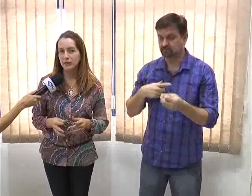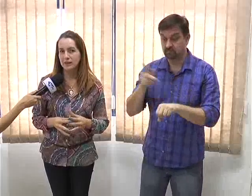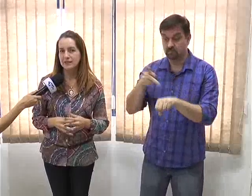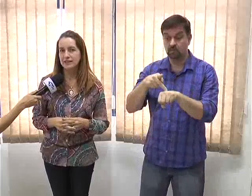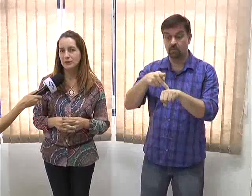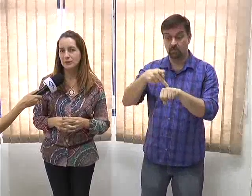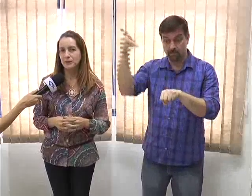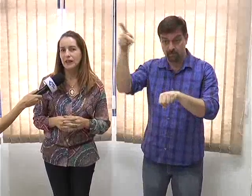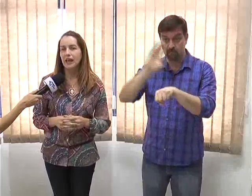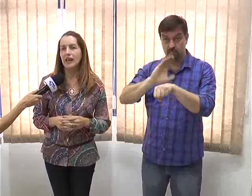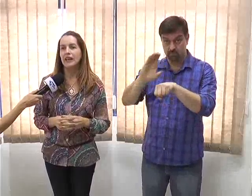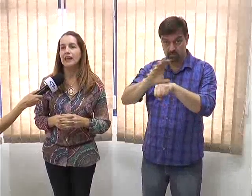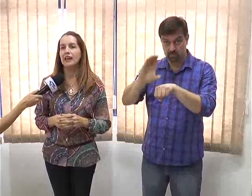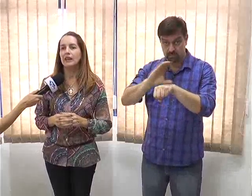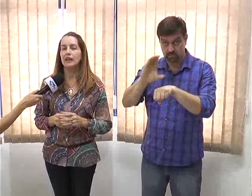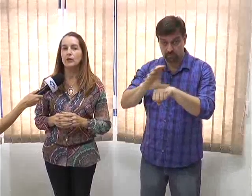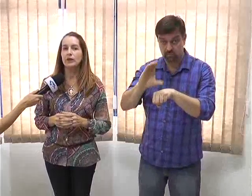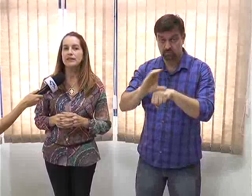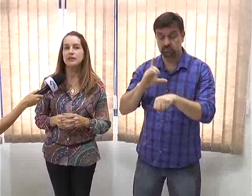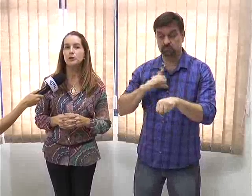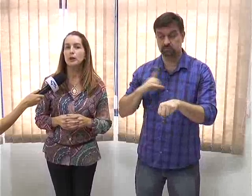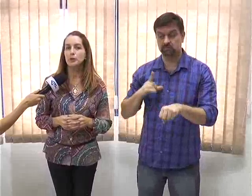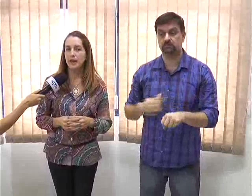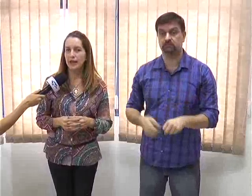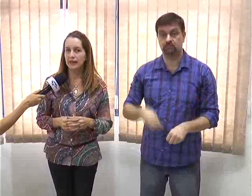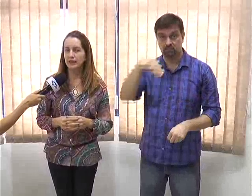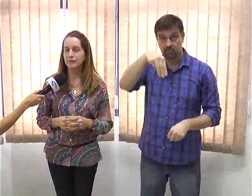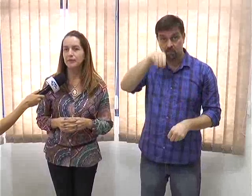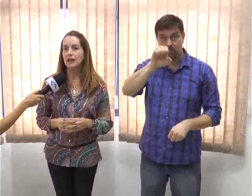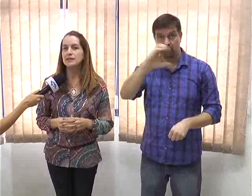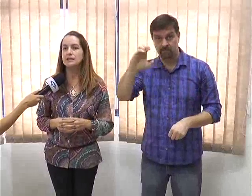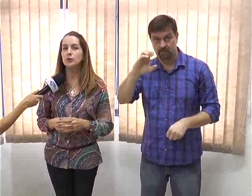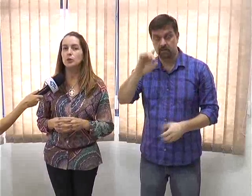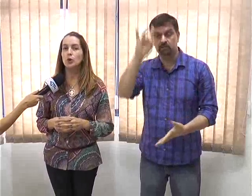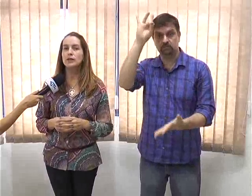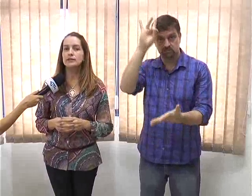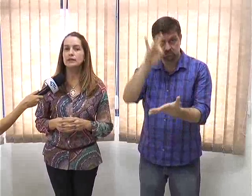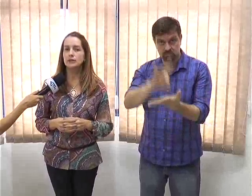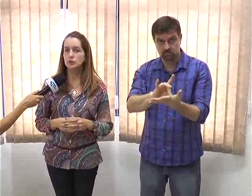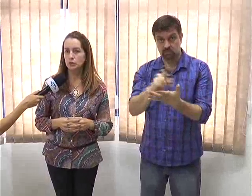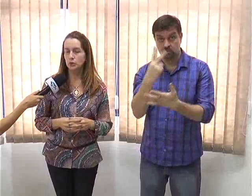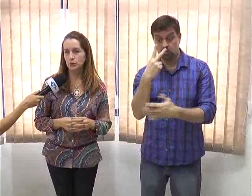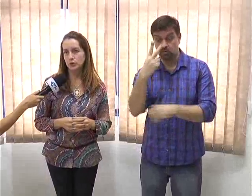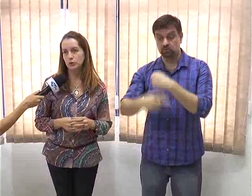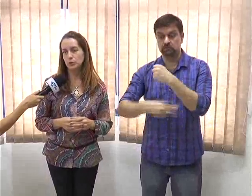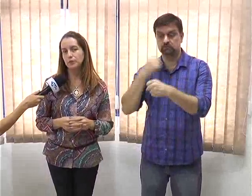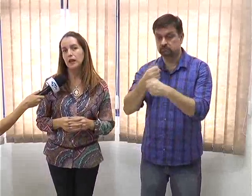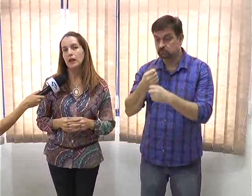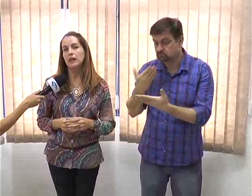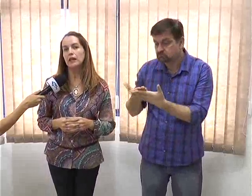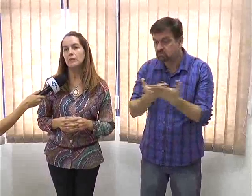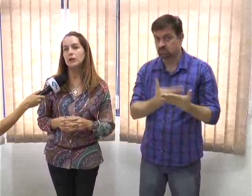-graduação é reconhecido pelo MEC. São dois anos de curso e a